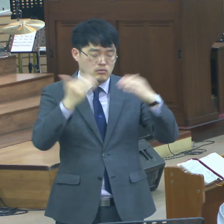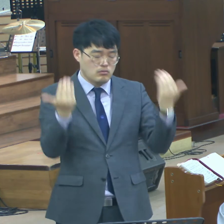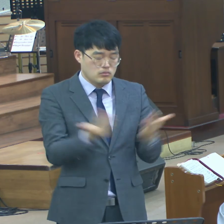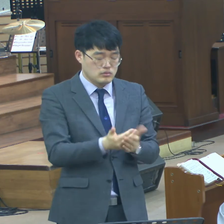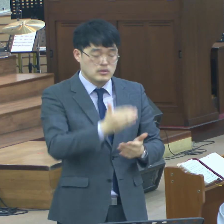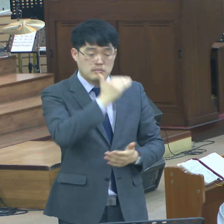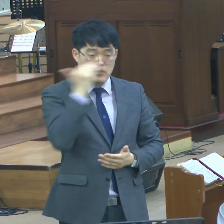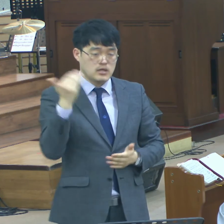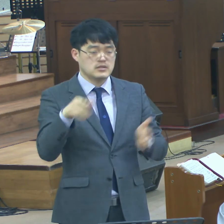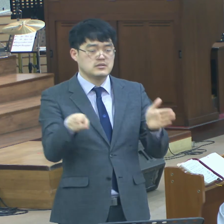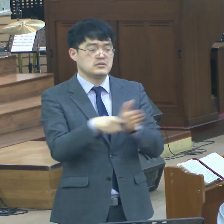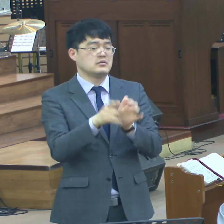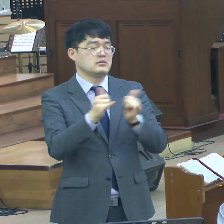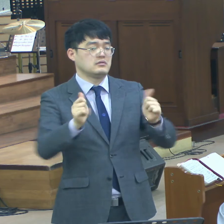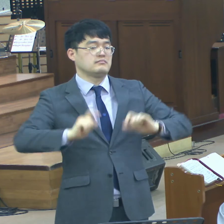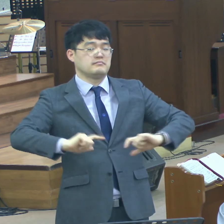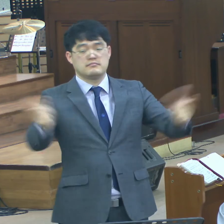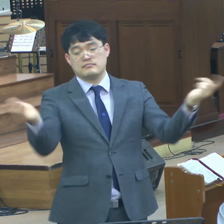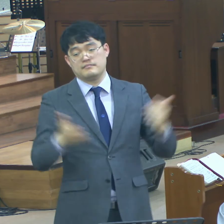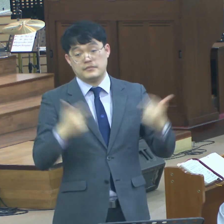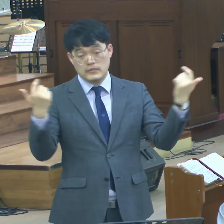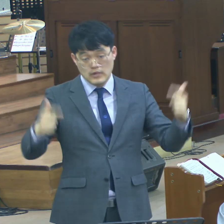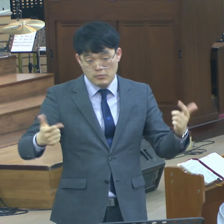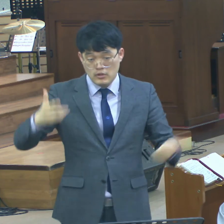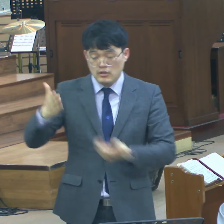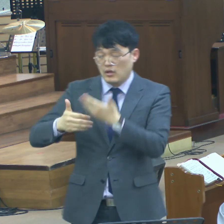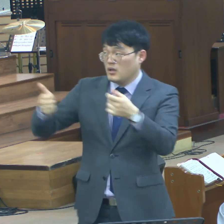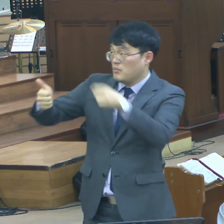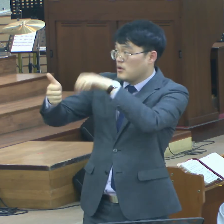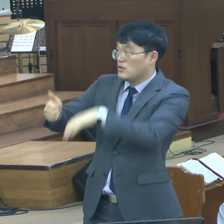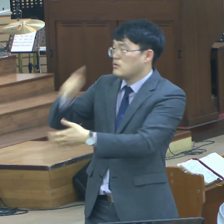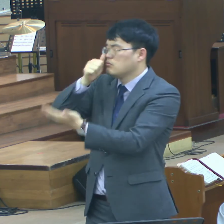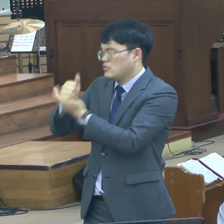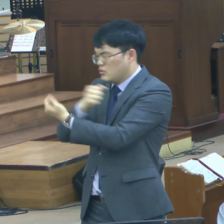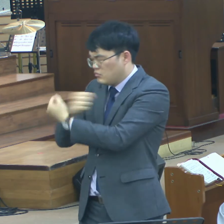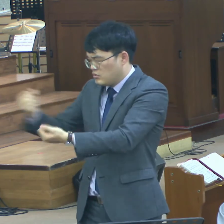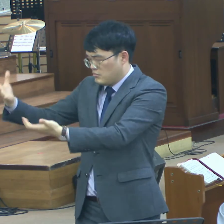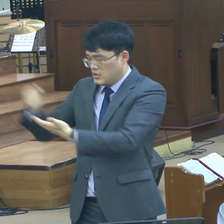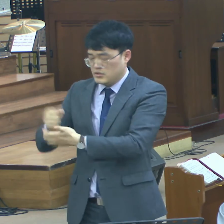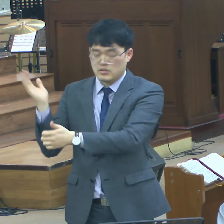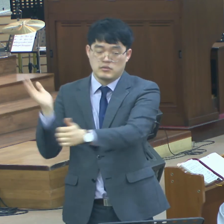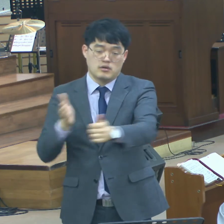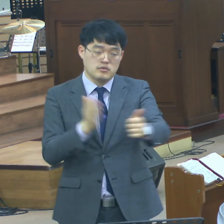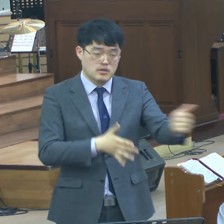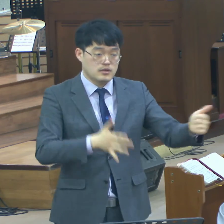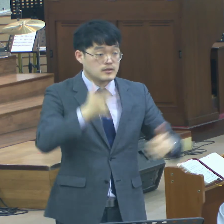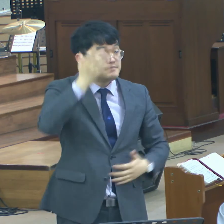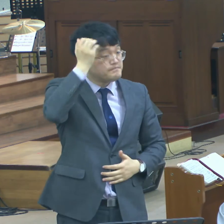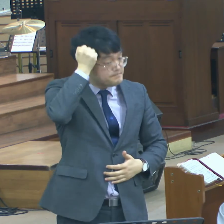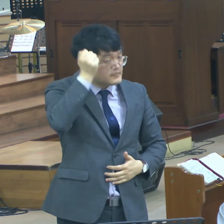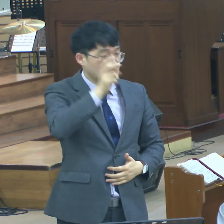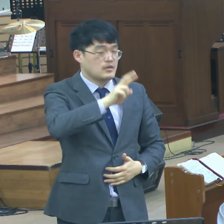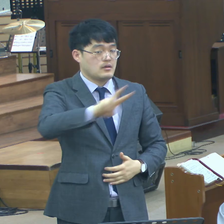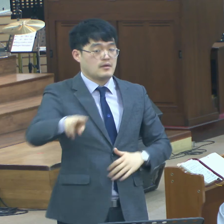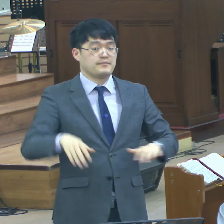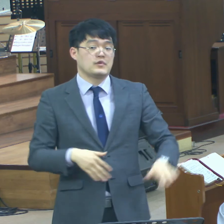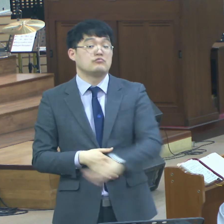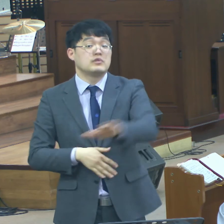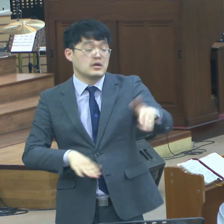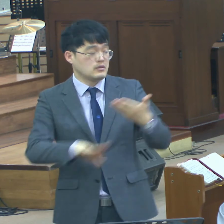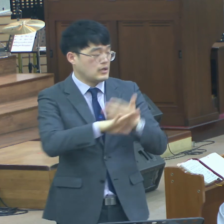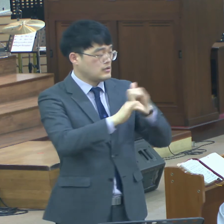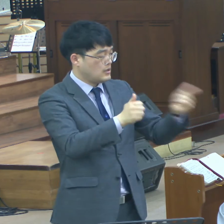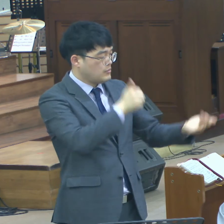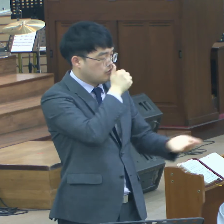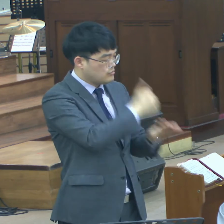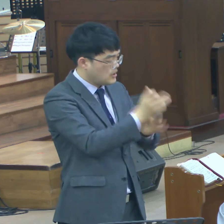거죠. 날마다 주님 앞에 나가 죄 용서함 받으시기 바랍니다. 그걸 기억해야 누군가의 허물을 용서할 수